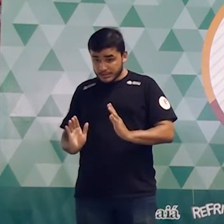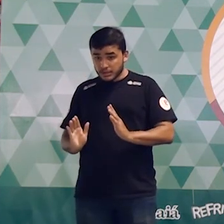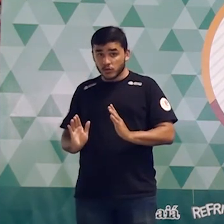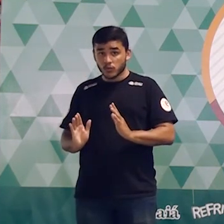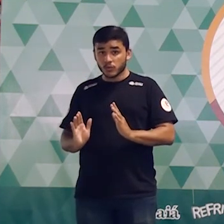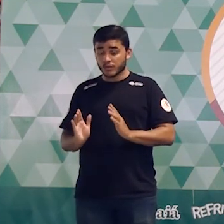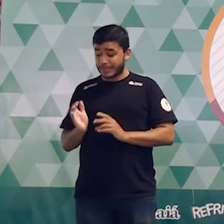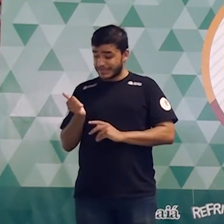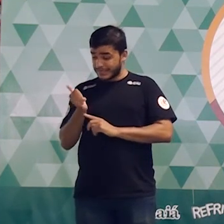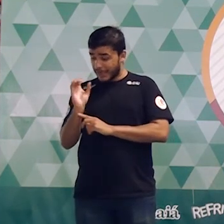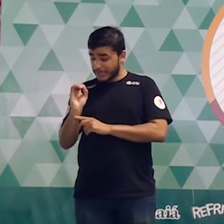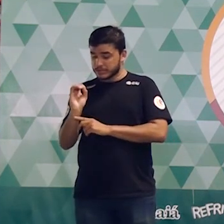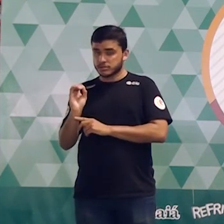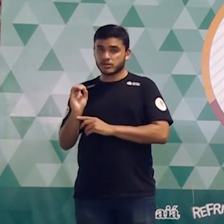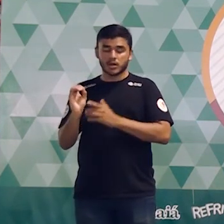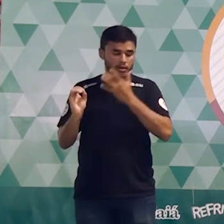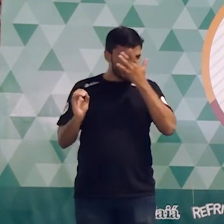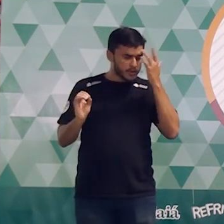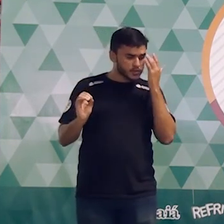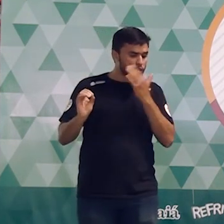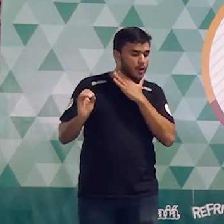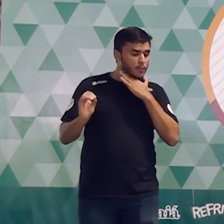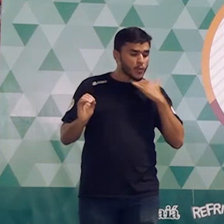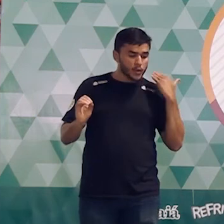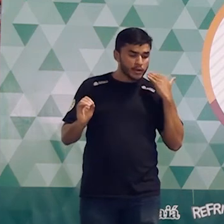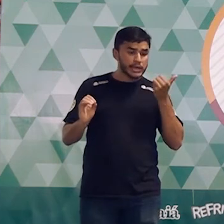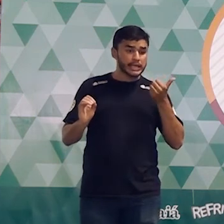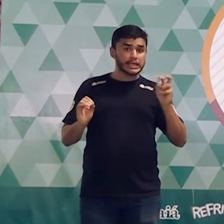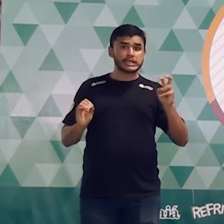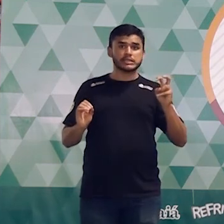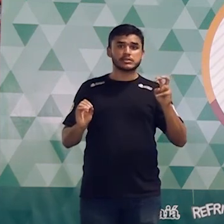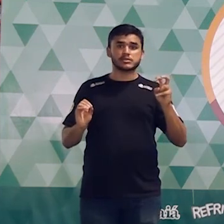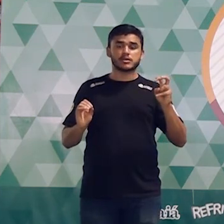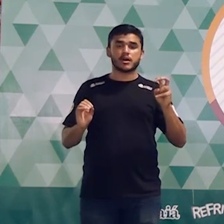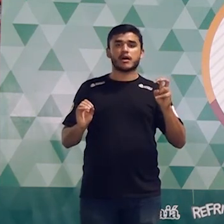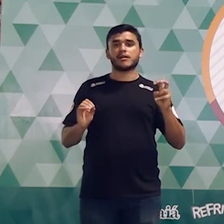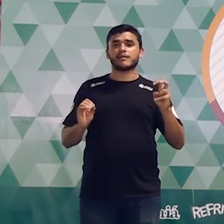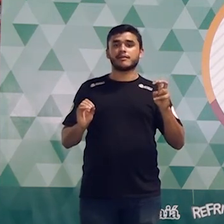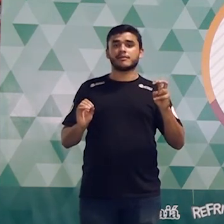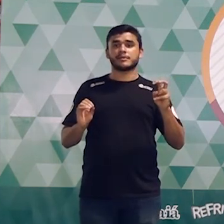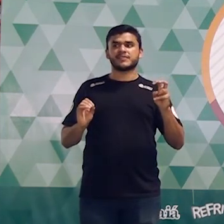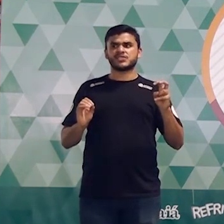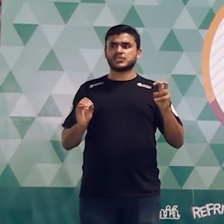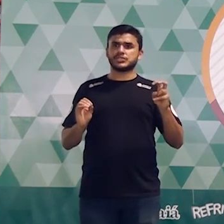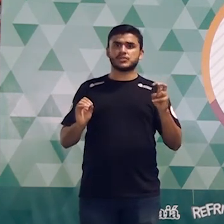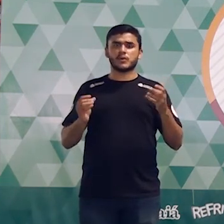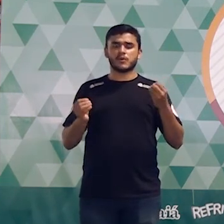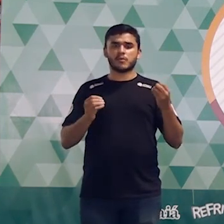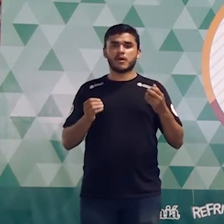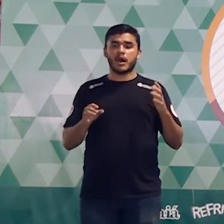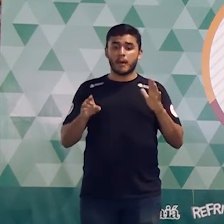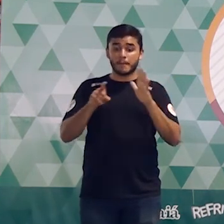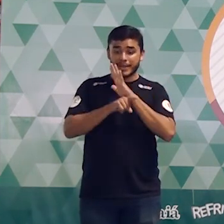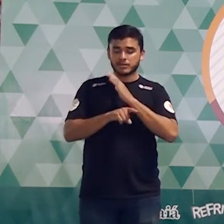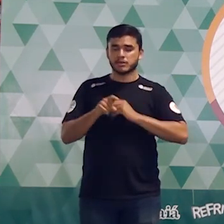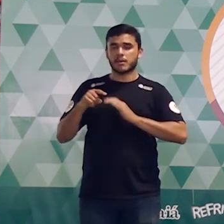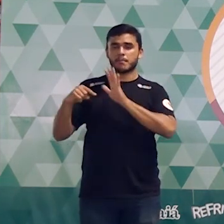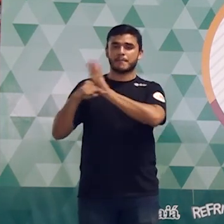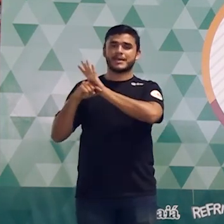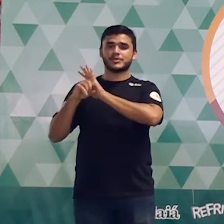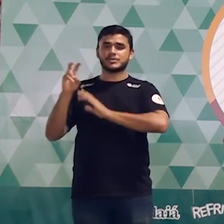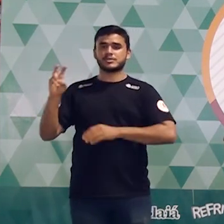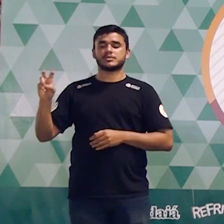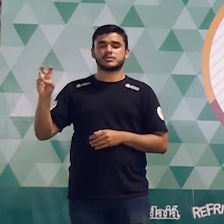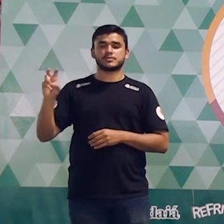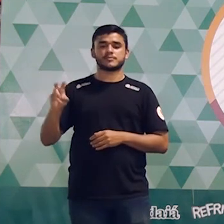15. Então, tu tem um número negativo ali, né? Mas, de novo, o que o número negativo simboliza? Pensa bem,